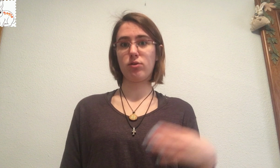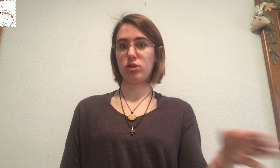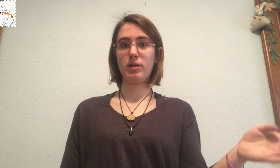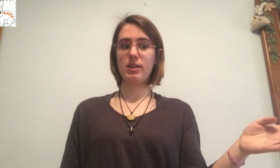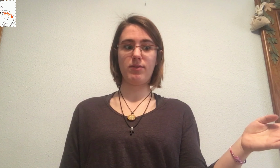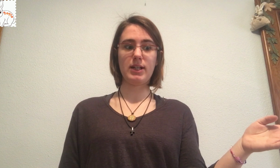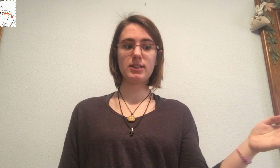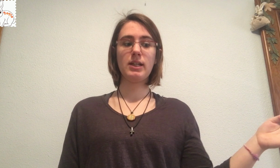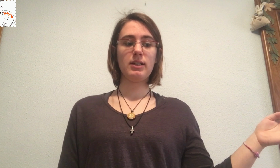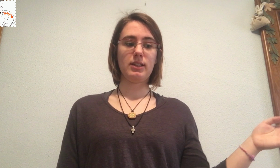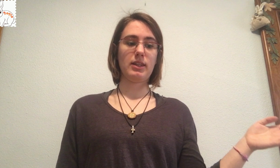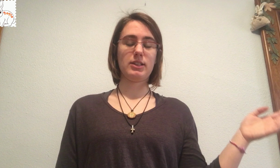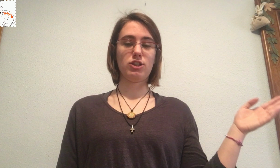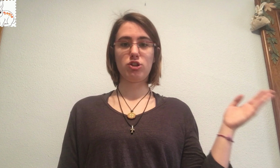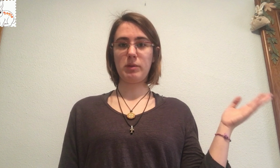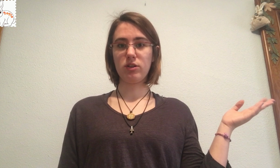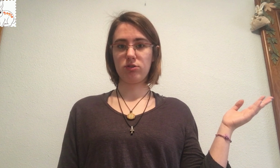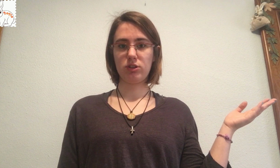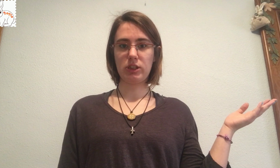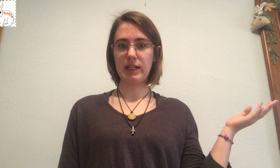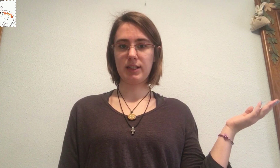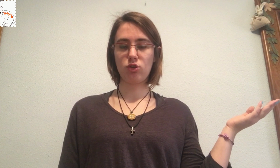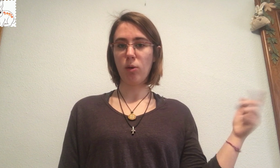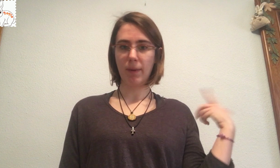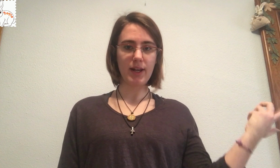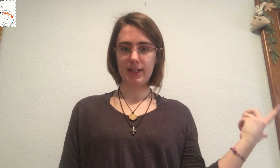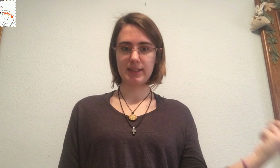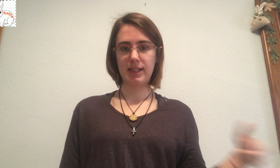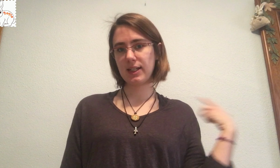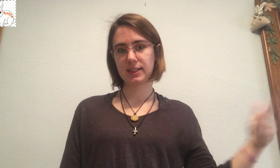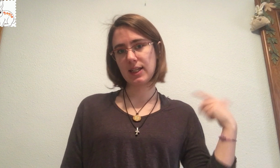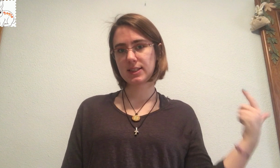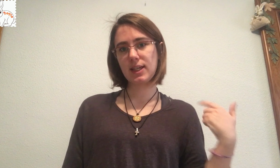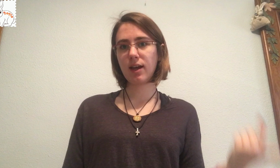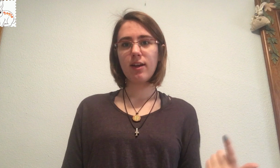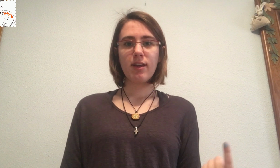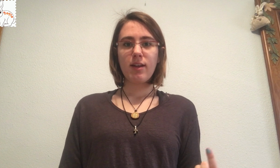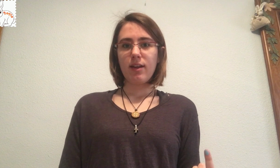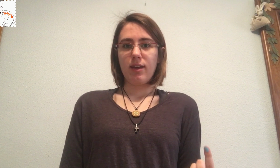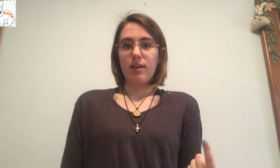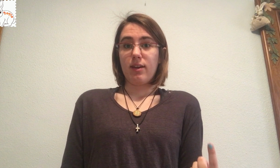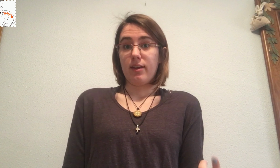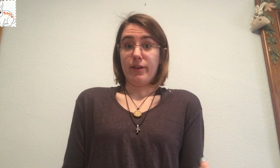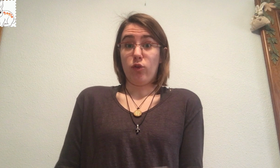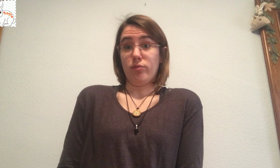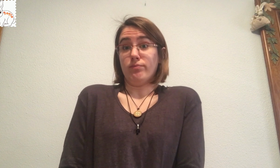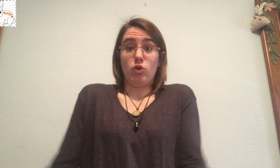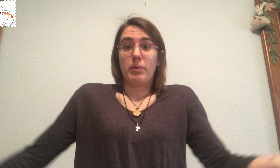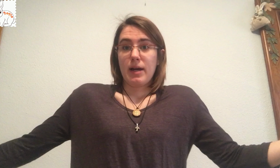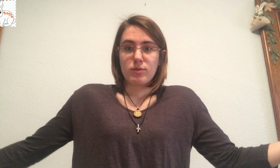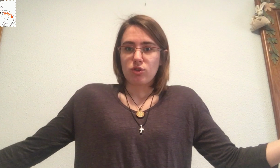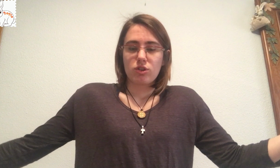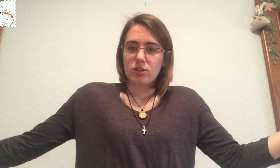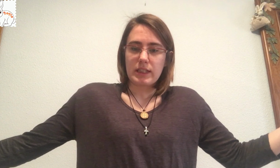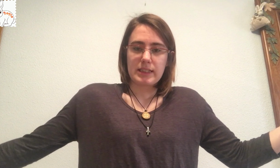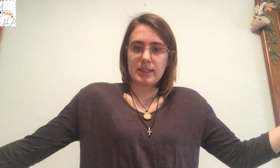inclusive El de Flash Dices Dios mío Que esto no para Que sigue Y sigue Y no paramos Es